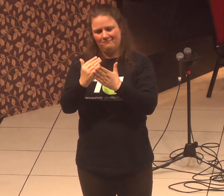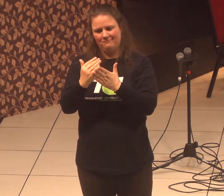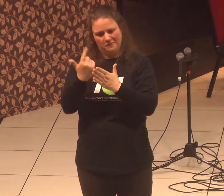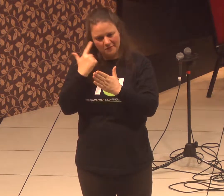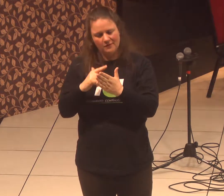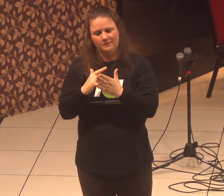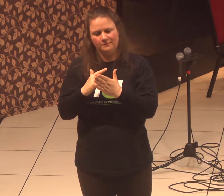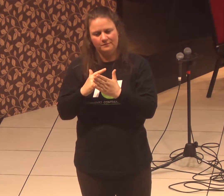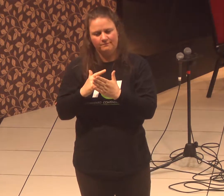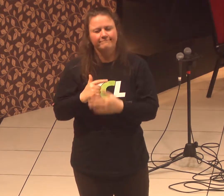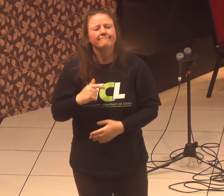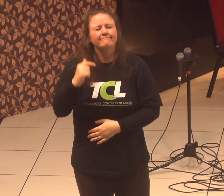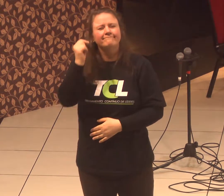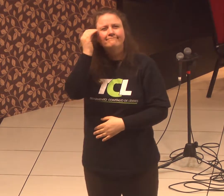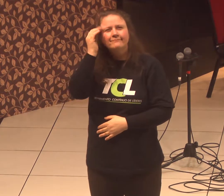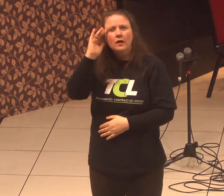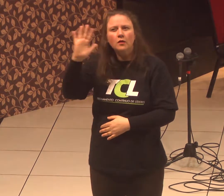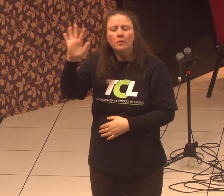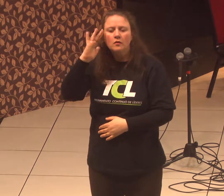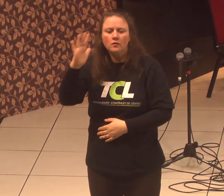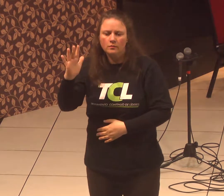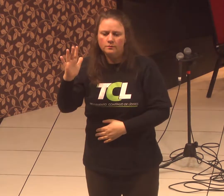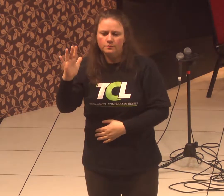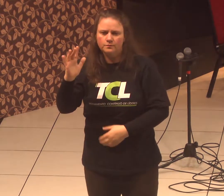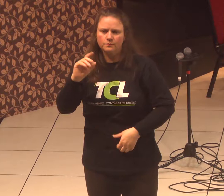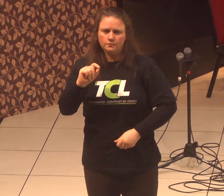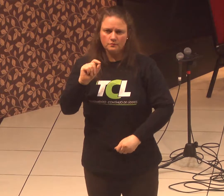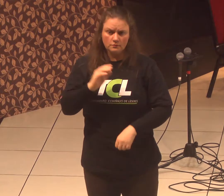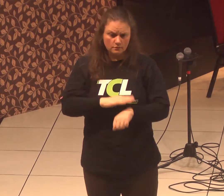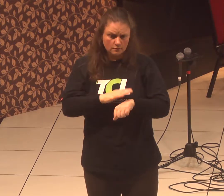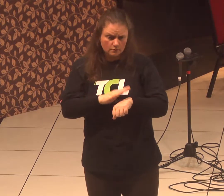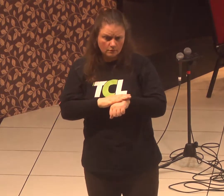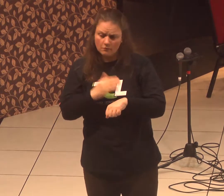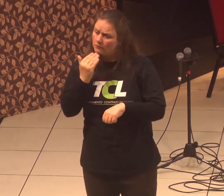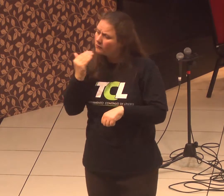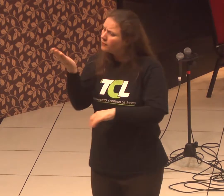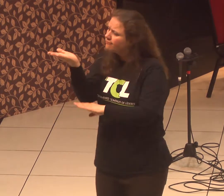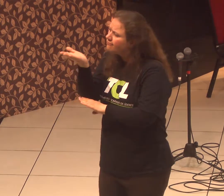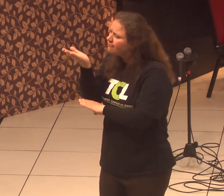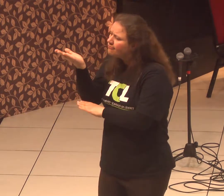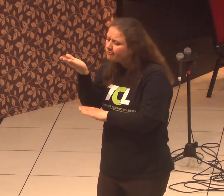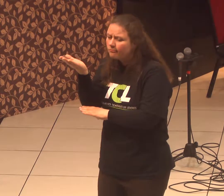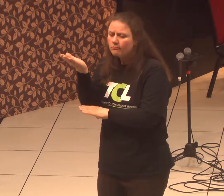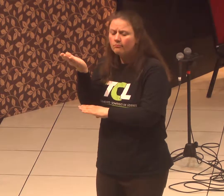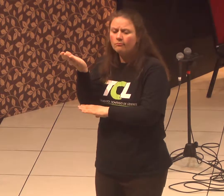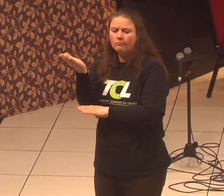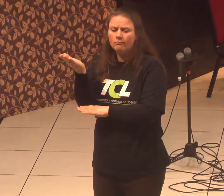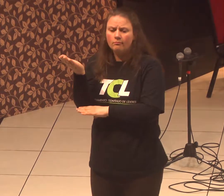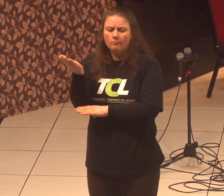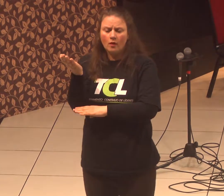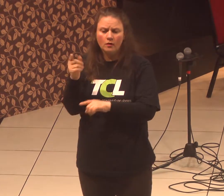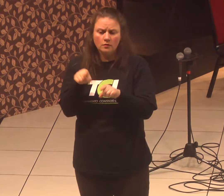Eu fico imaginando, no momento em que ele pediu a esmola, e ele